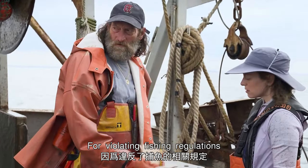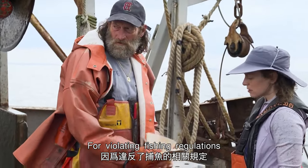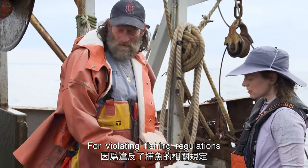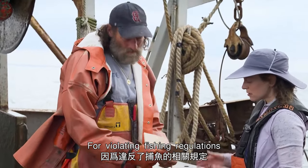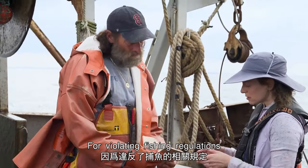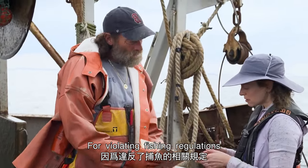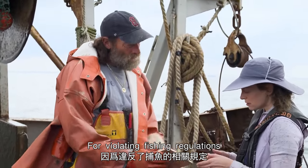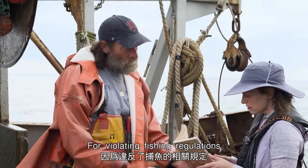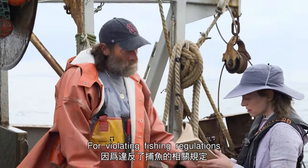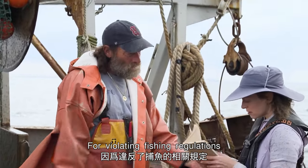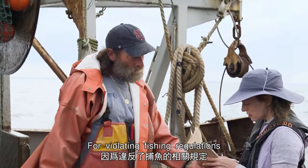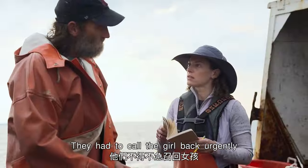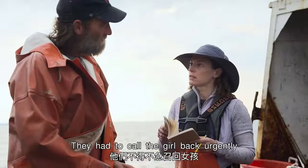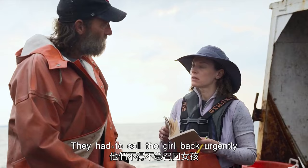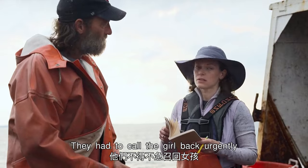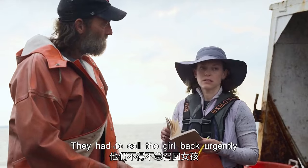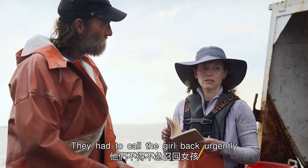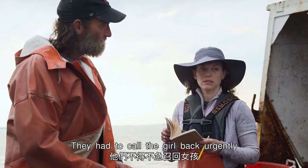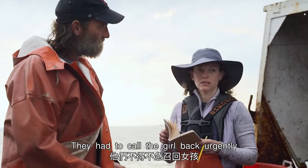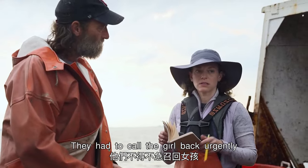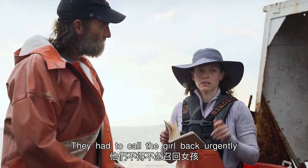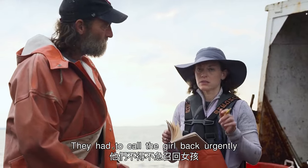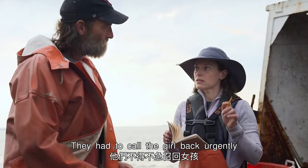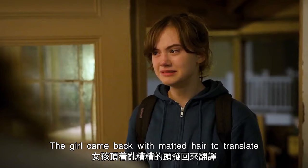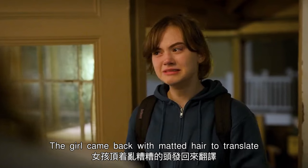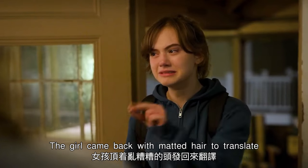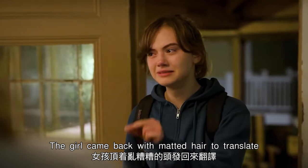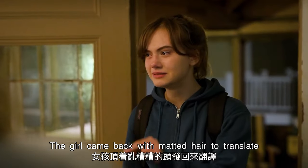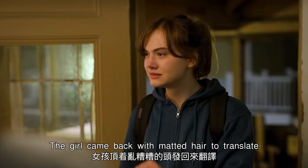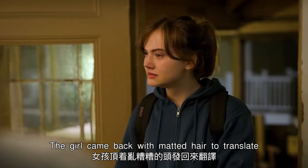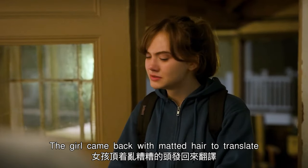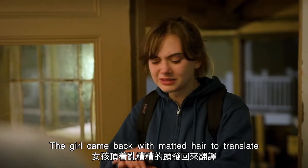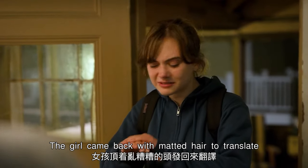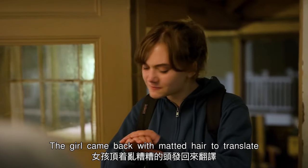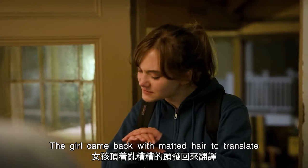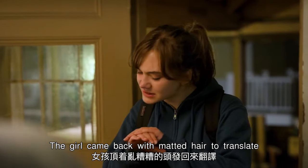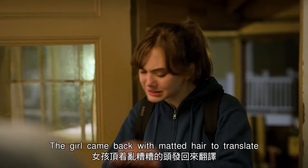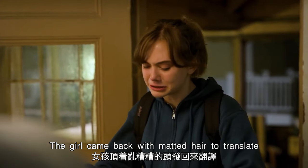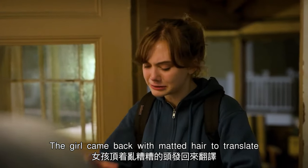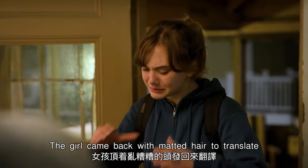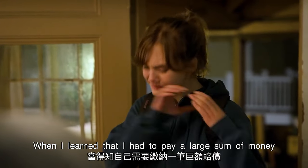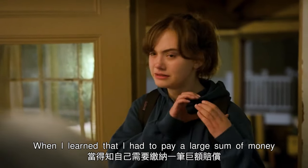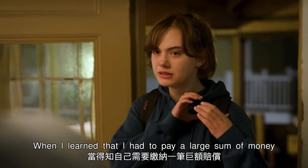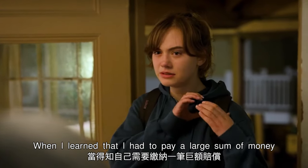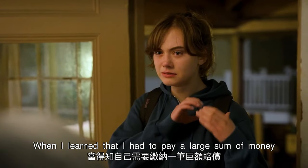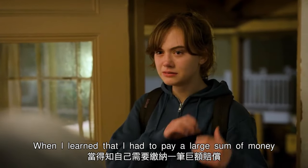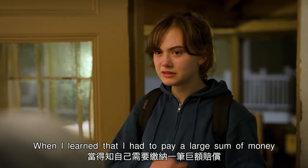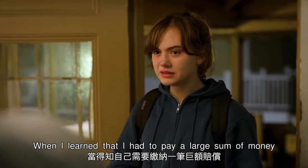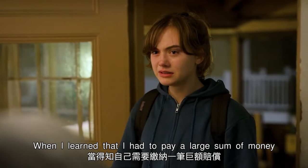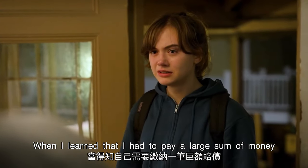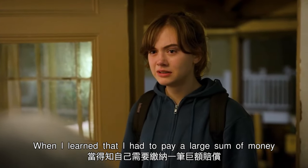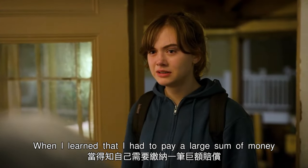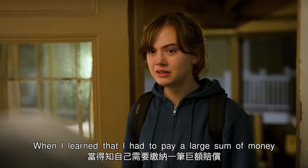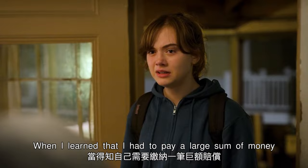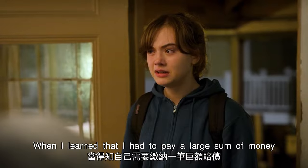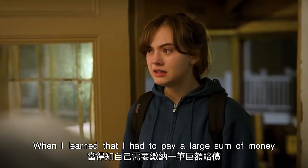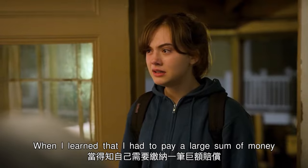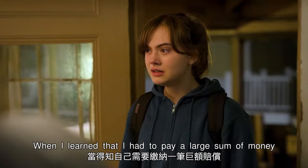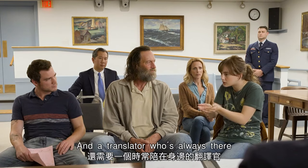违反了捕鱼的相关规定他们不得不及召回女孩女孩顶着乱糟糟的头发回来翻译当得知自己需要缴纳一笔巨额赔偿还